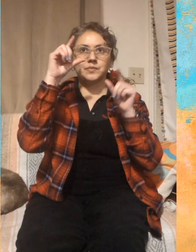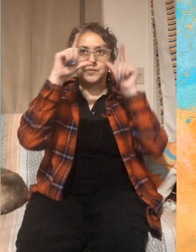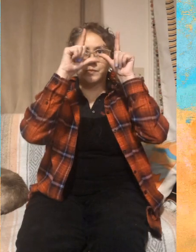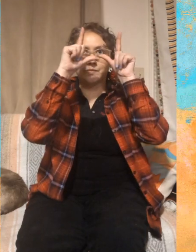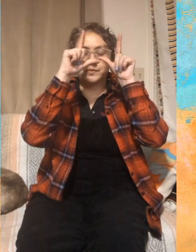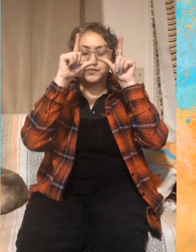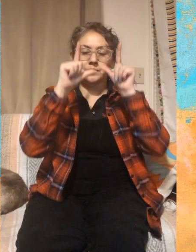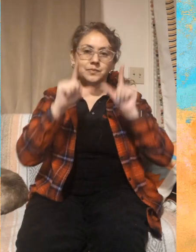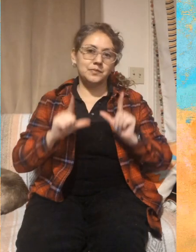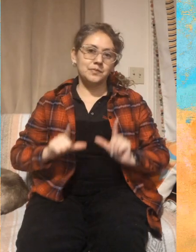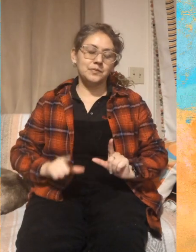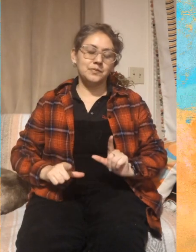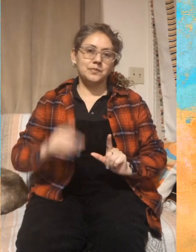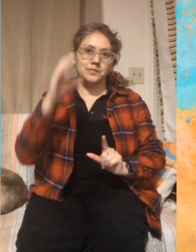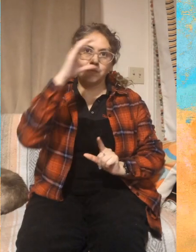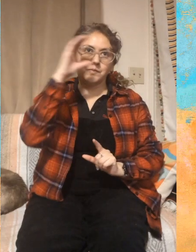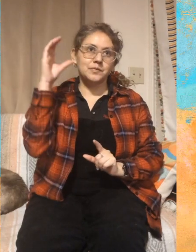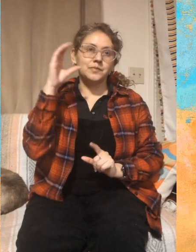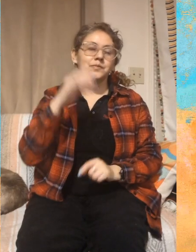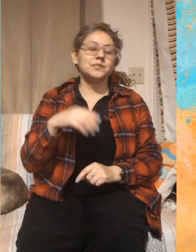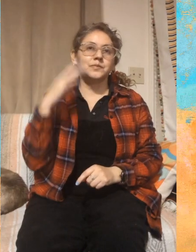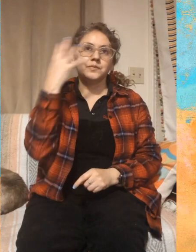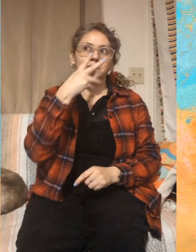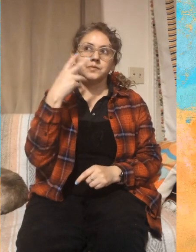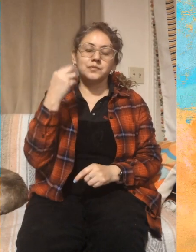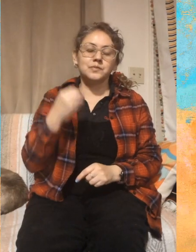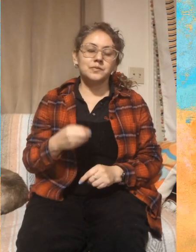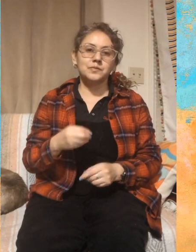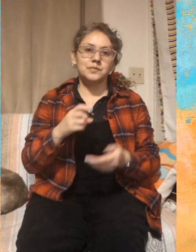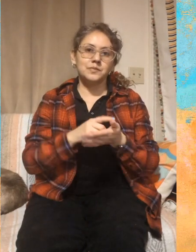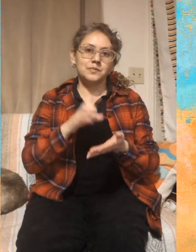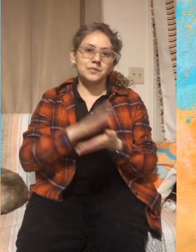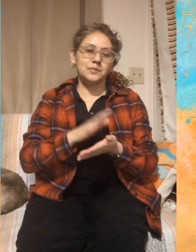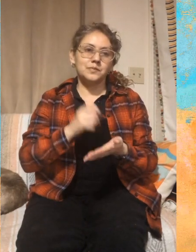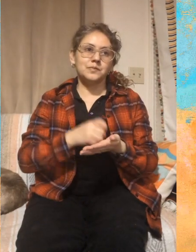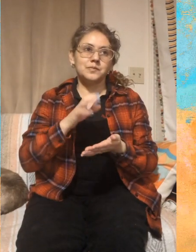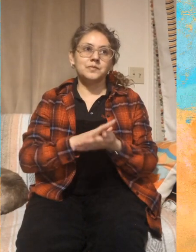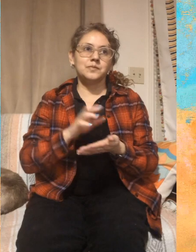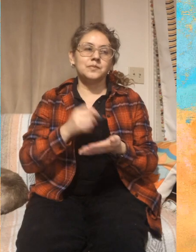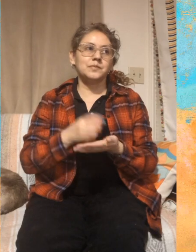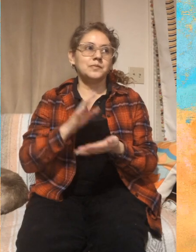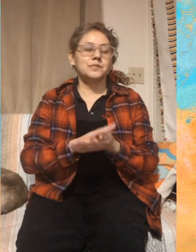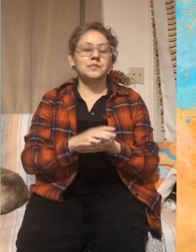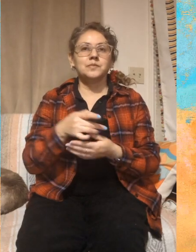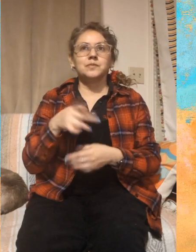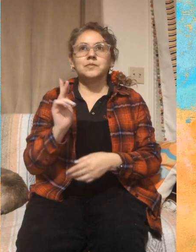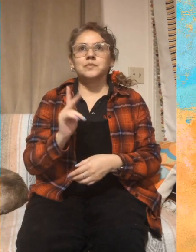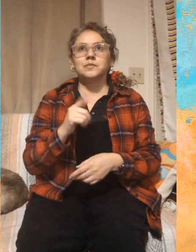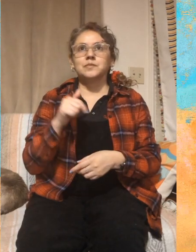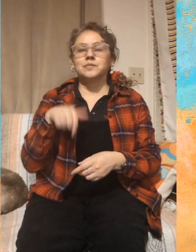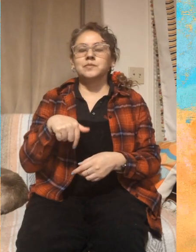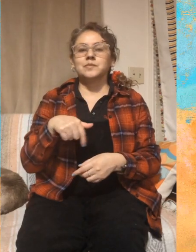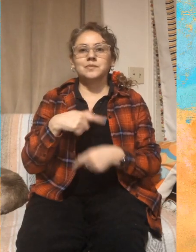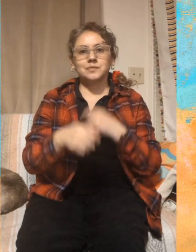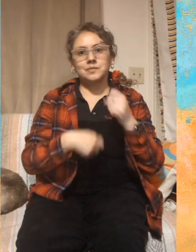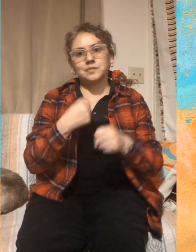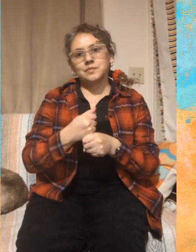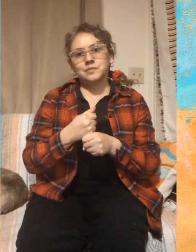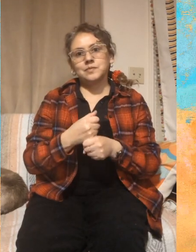está en la posibilidad de que nos vayamos a mudar, ¿verdad? No tiene caso que me cambie a otro trabajo que donde tenga que estar presente